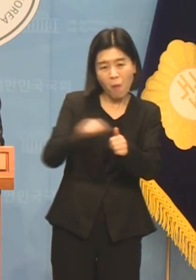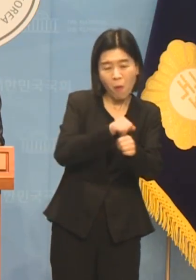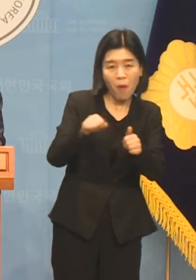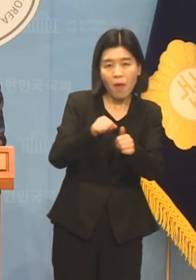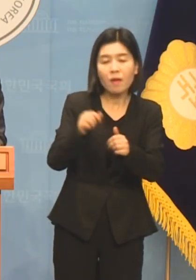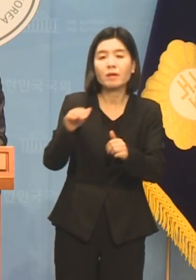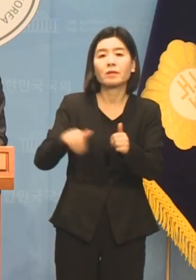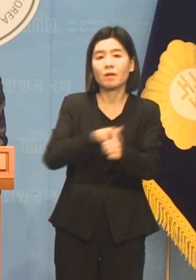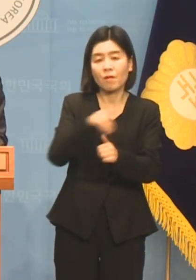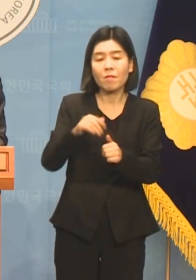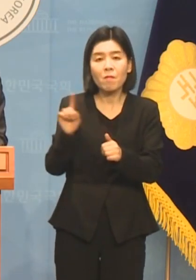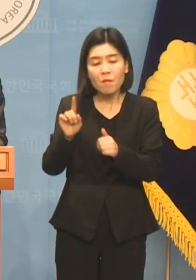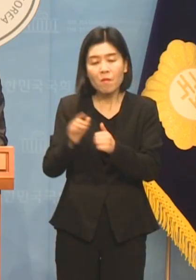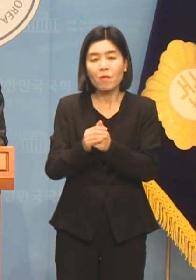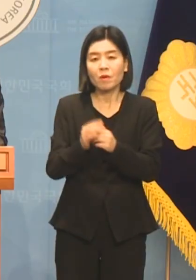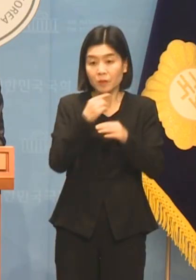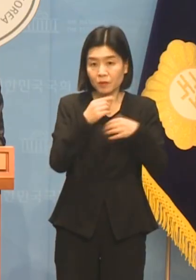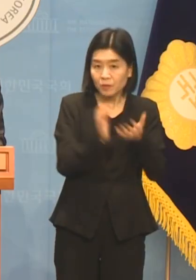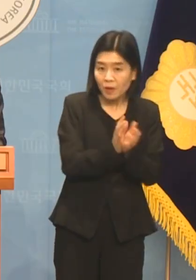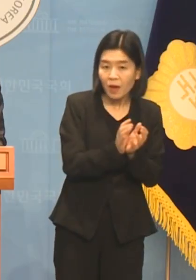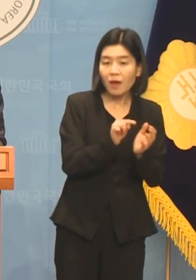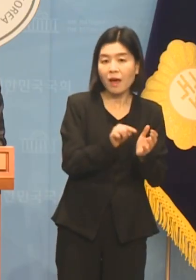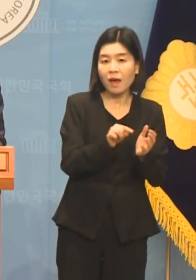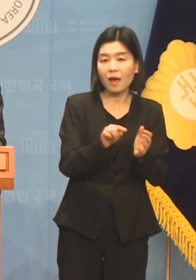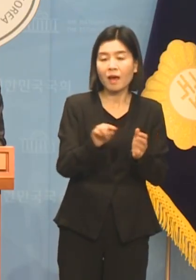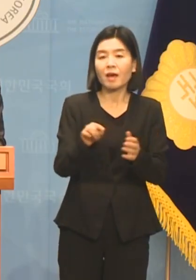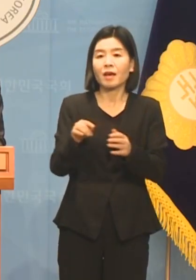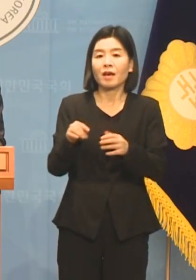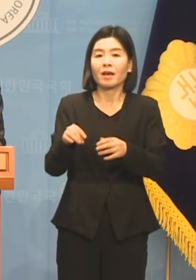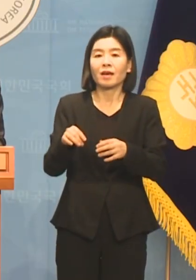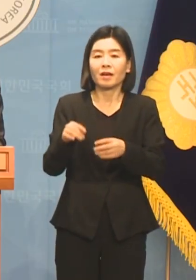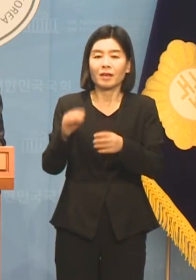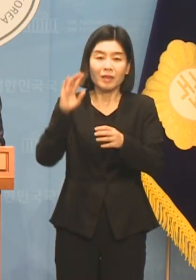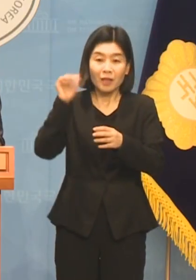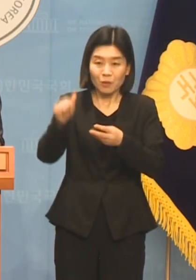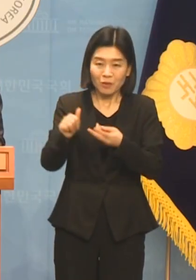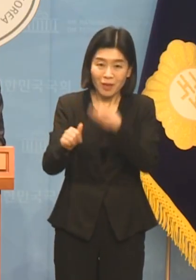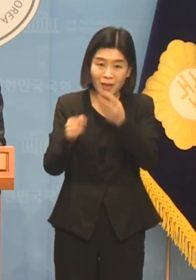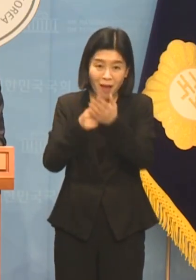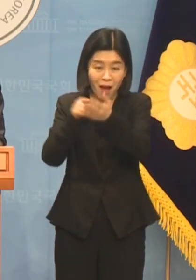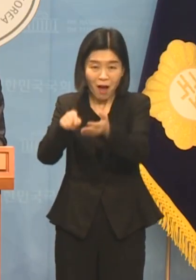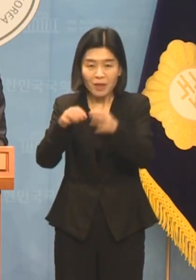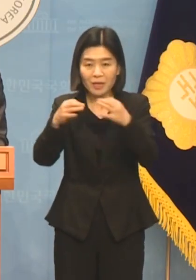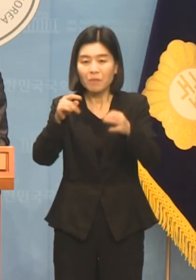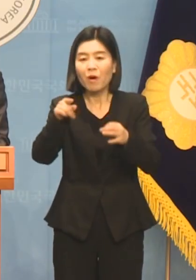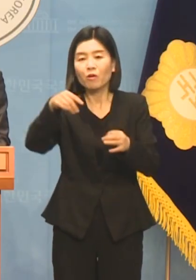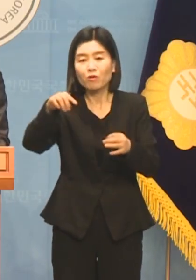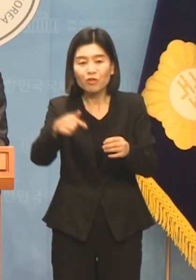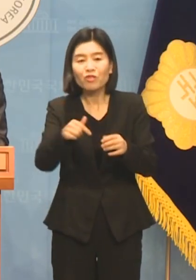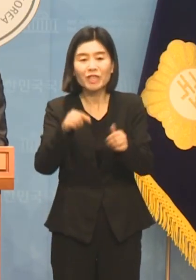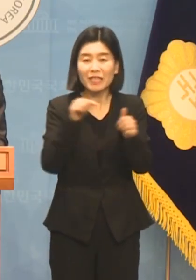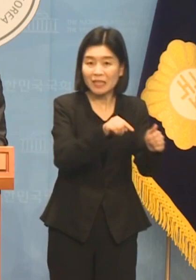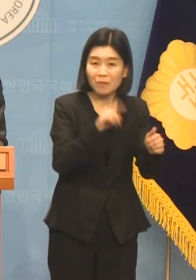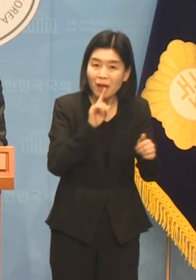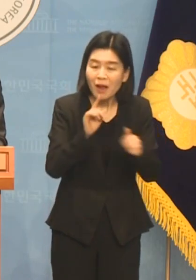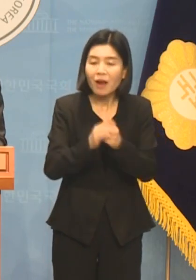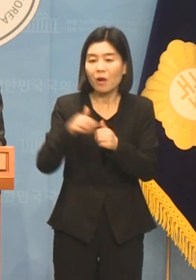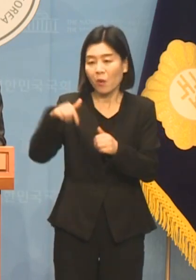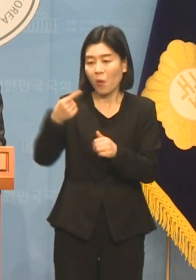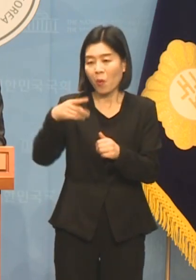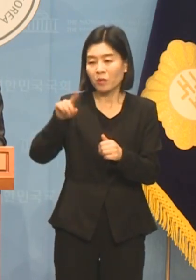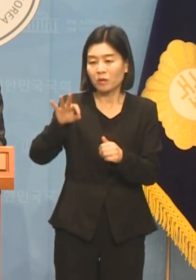보고드립니다. 민주당 탄핵이 김어중의 지령이라는 허위 주장을 펼친 고성국TV, 윤석열 대통령의